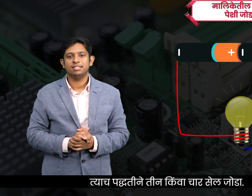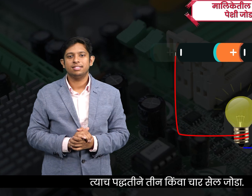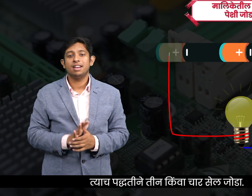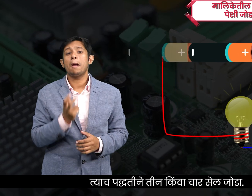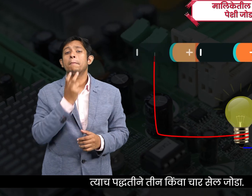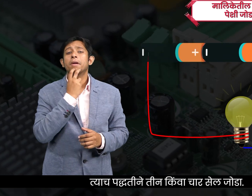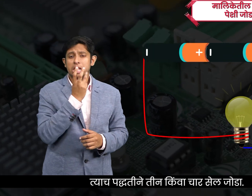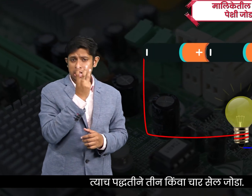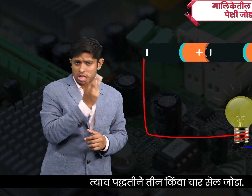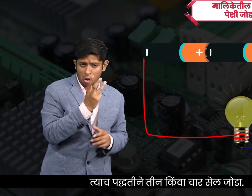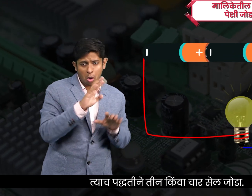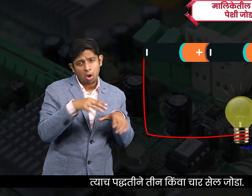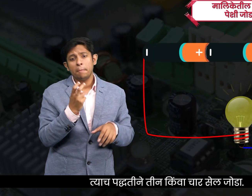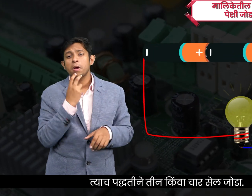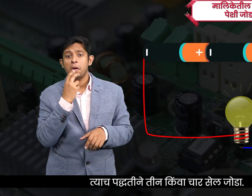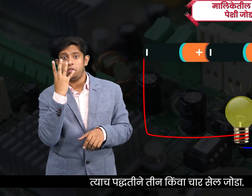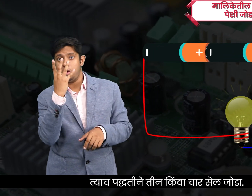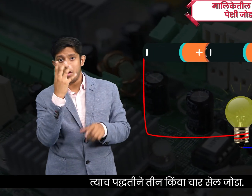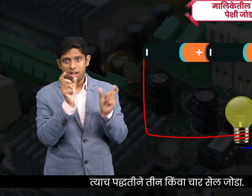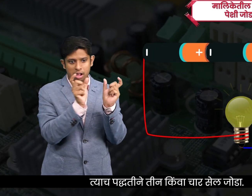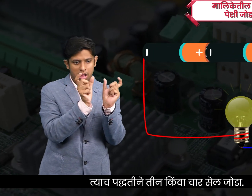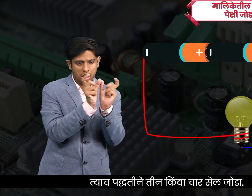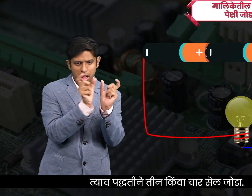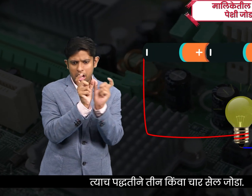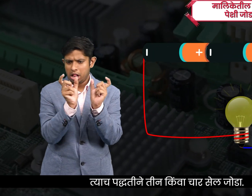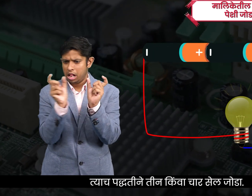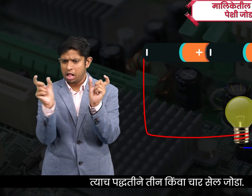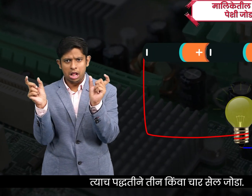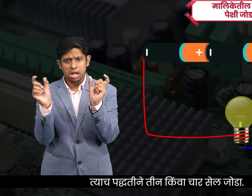त्याच पद्धतीने 3 किंवा 4 सेल जोडा.